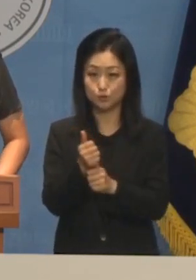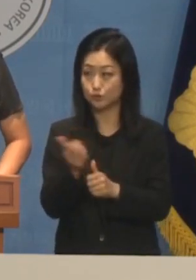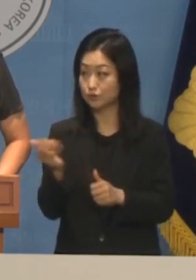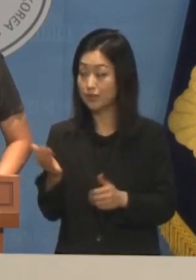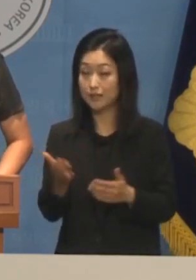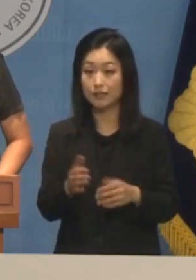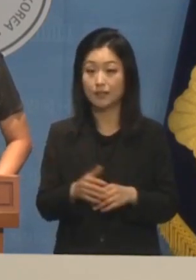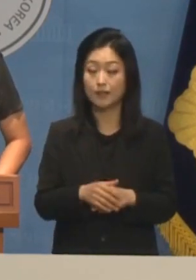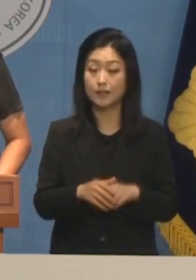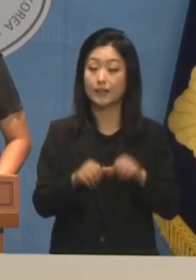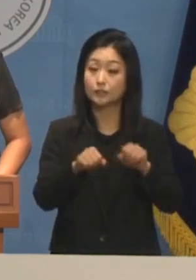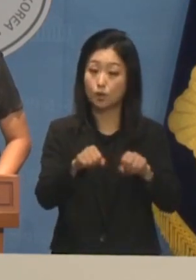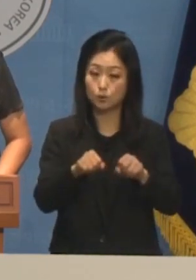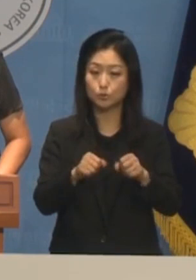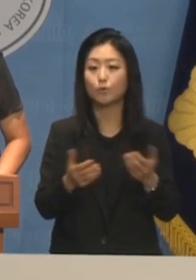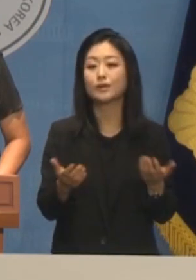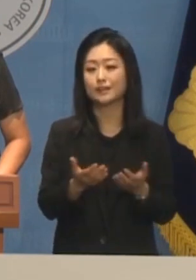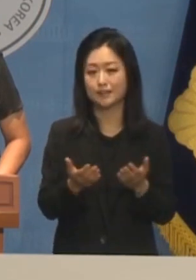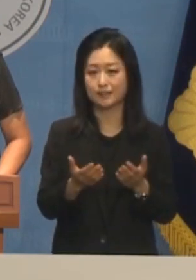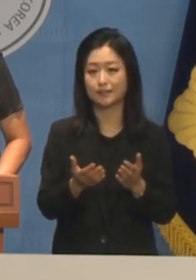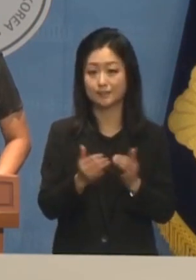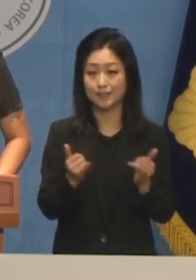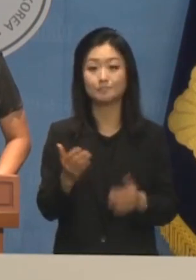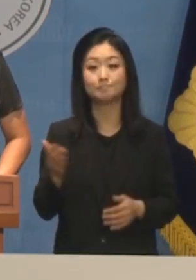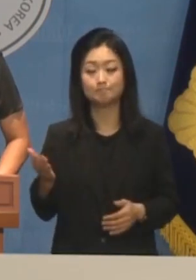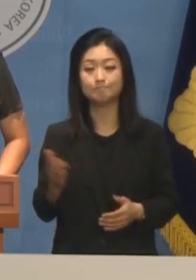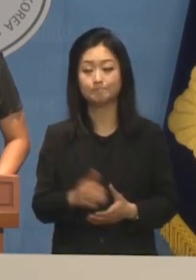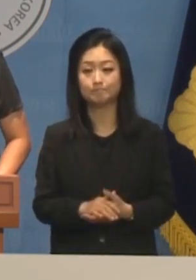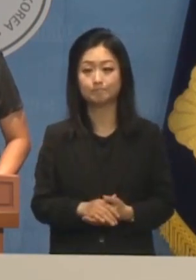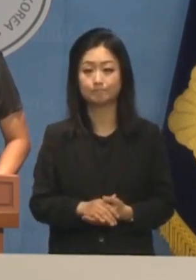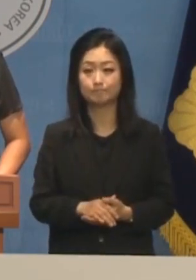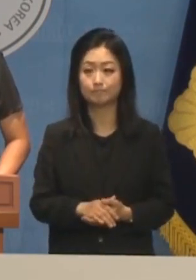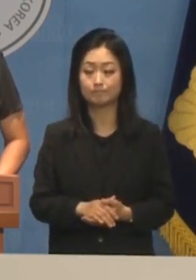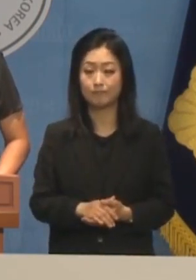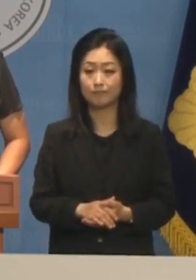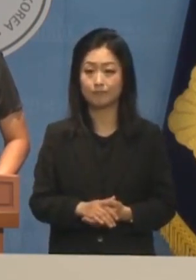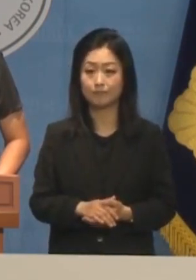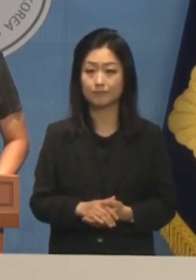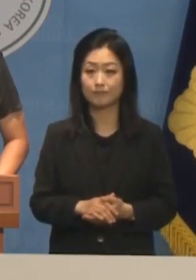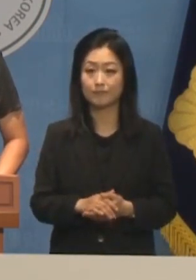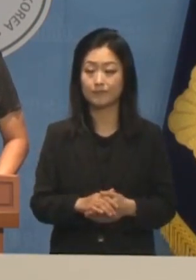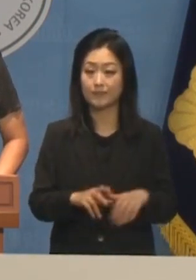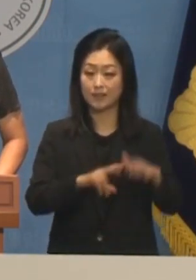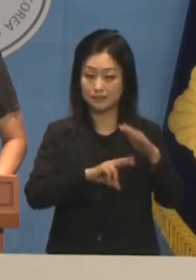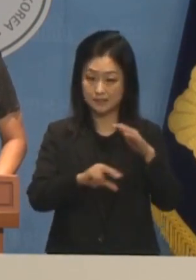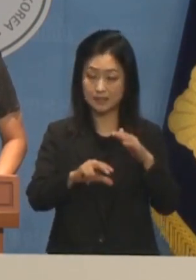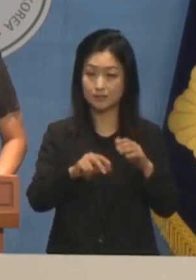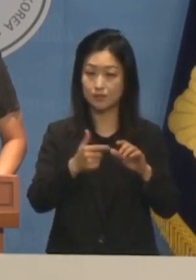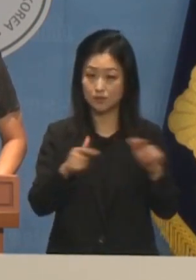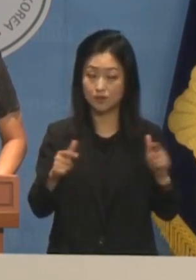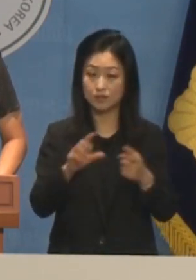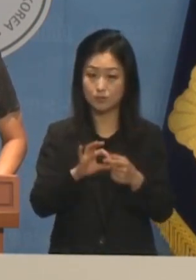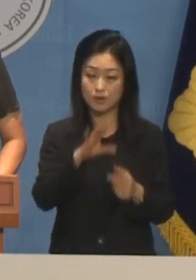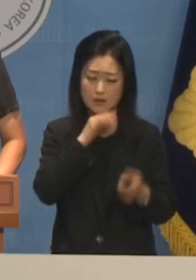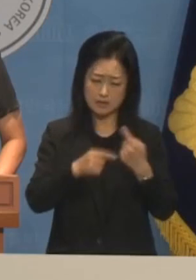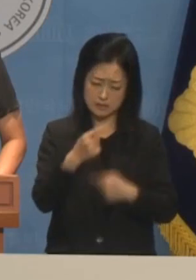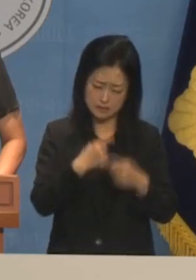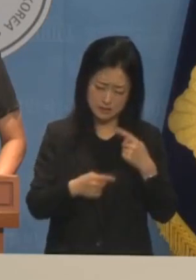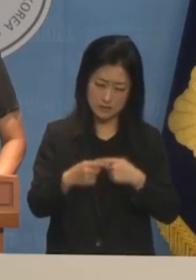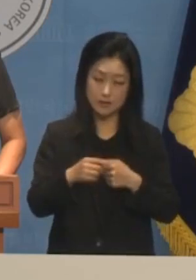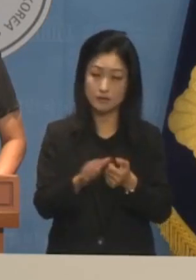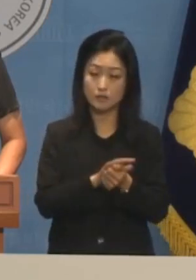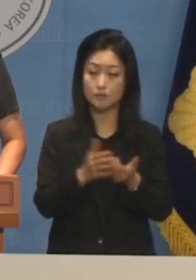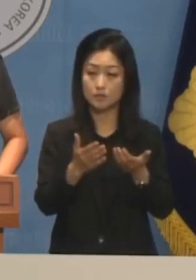어떤 차별을 받고 있는지 말씀을 좀 드리겠습니다. 각종 악성 민원인에게 과도한 친절과 서비스를